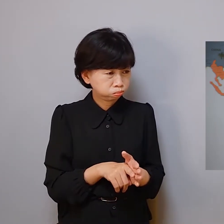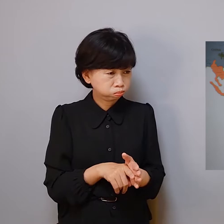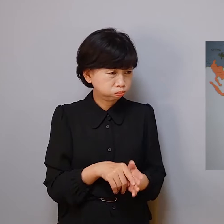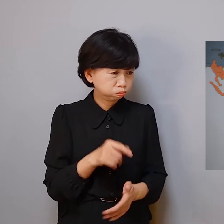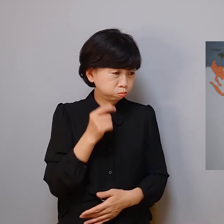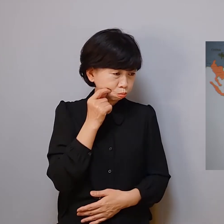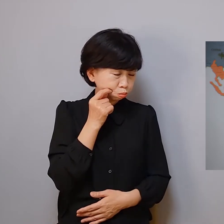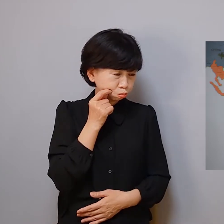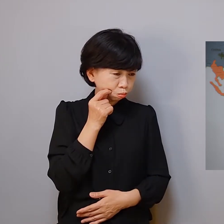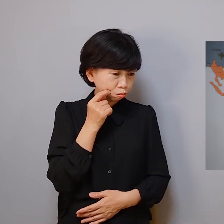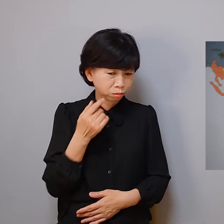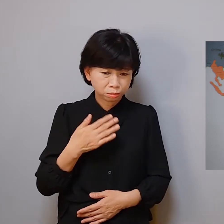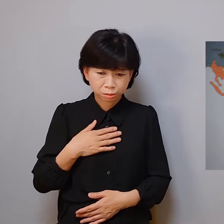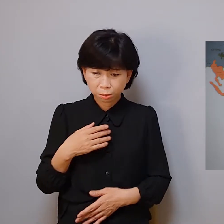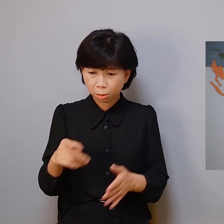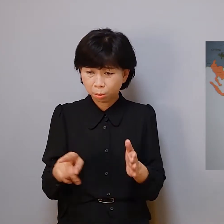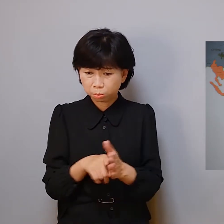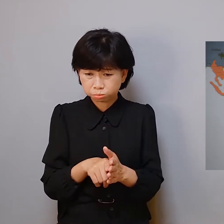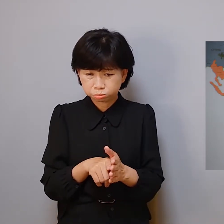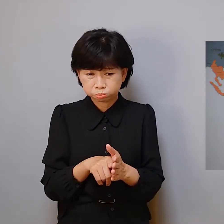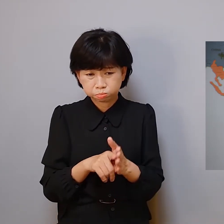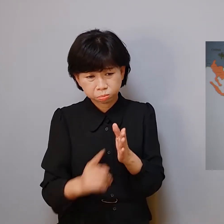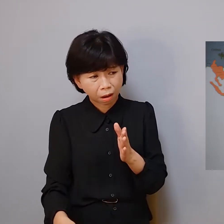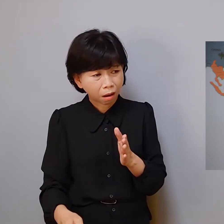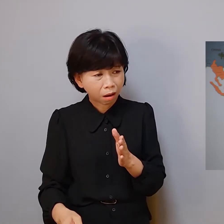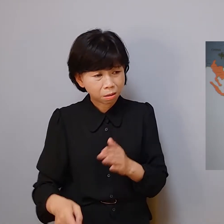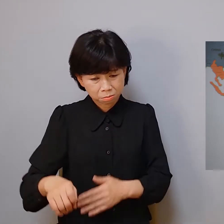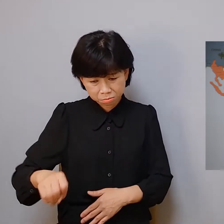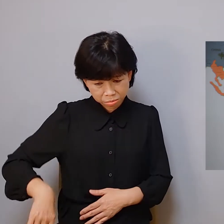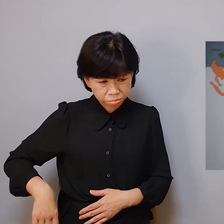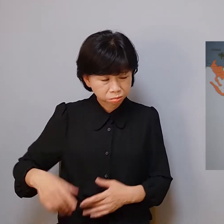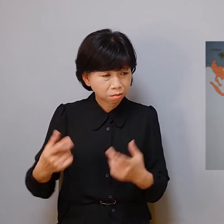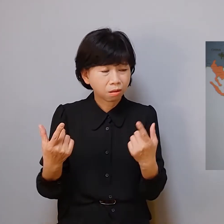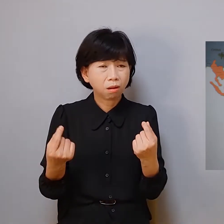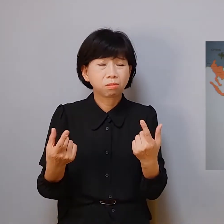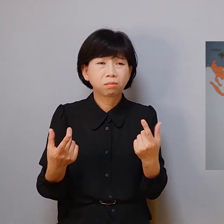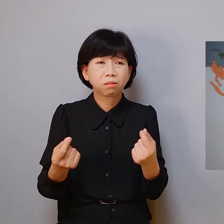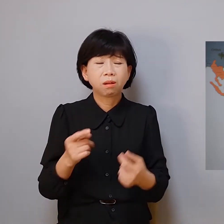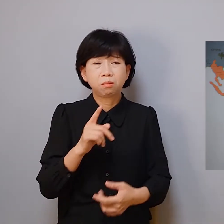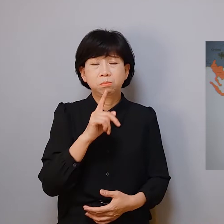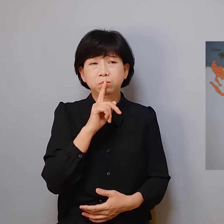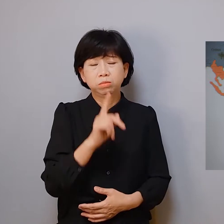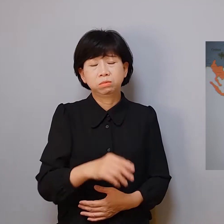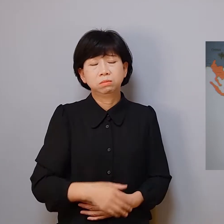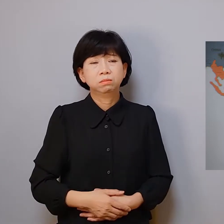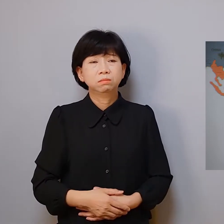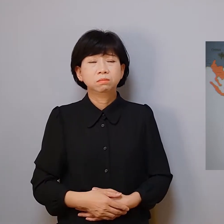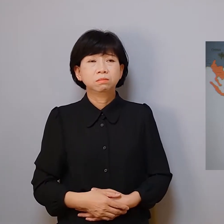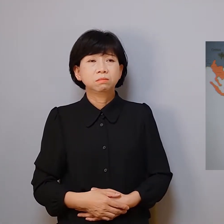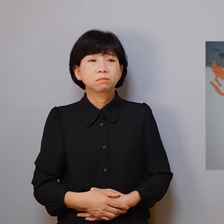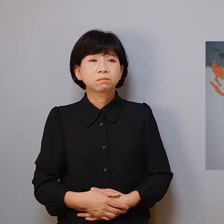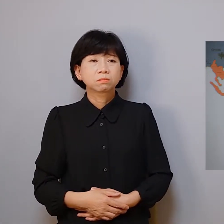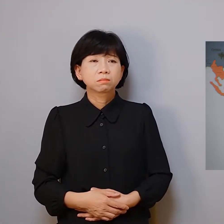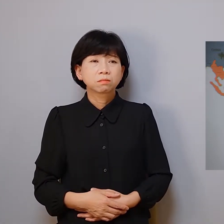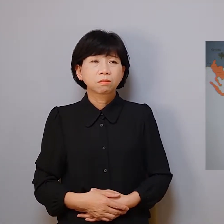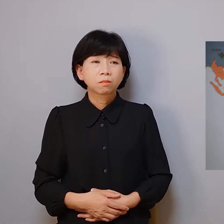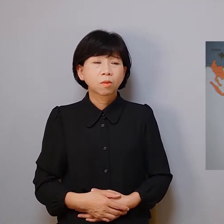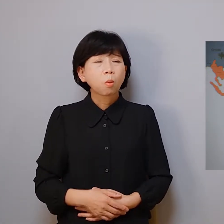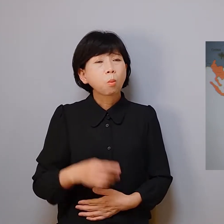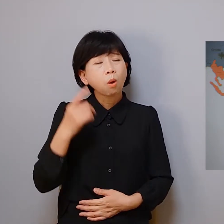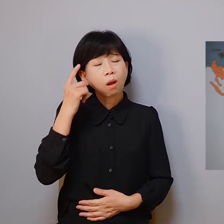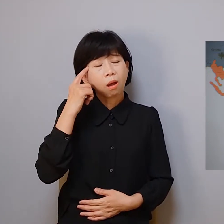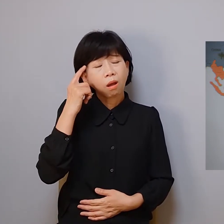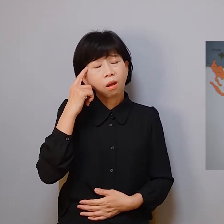되었고 내 믿음을 다 잃어버린 것 같다라고 설명을 해주고 있어요. 왜